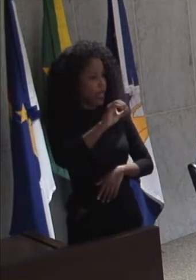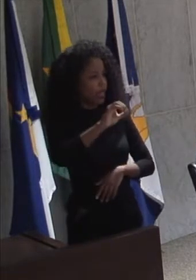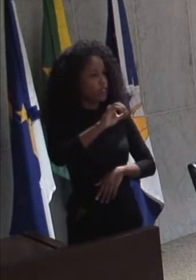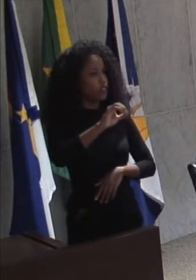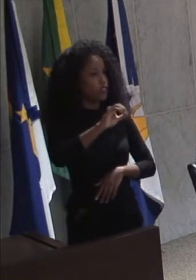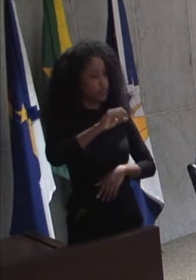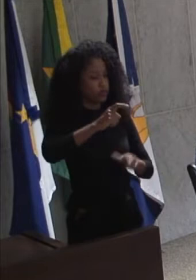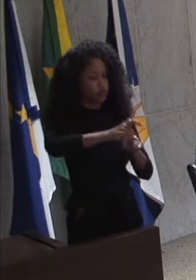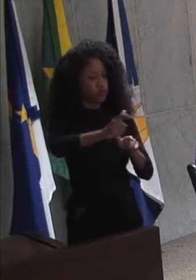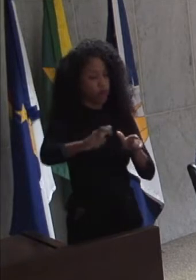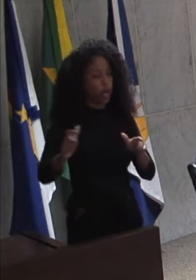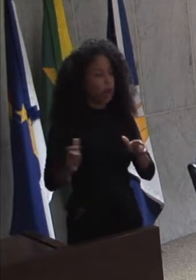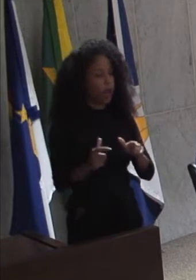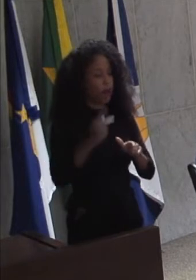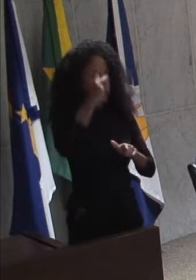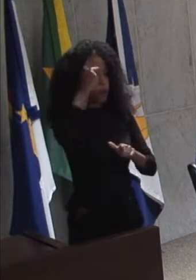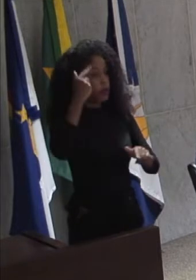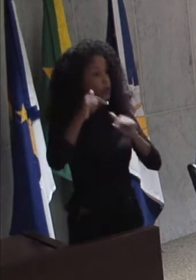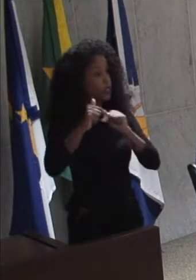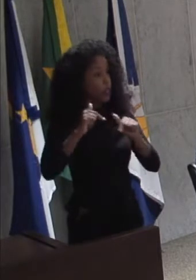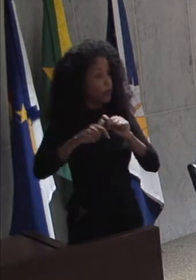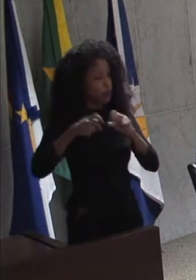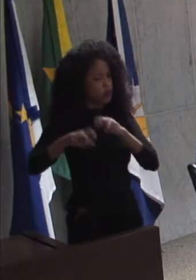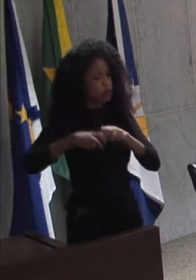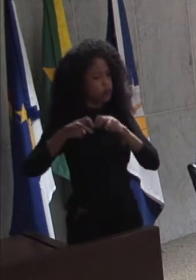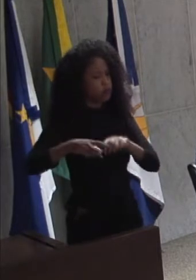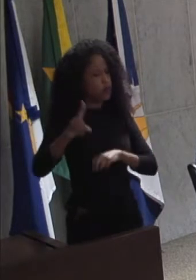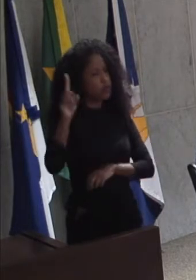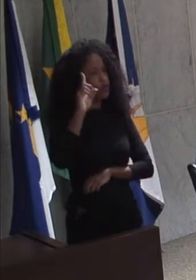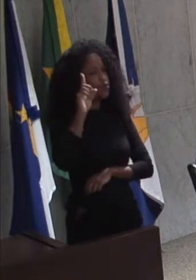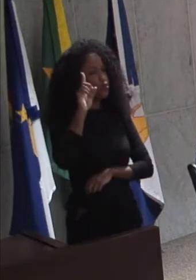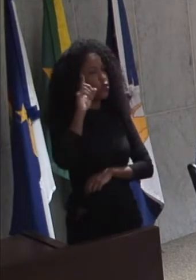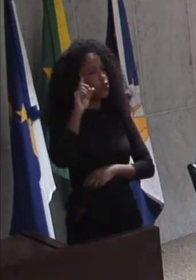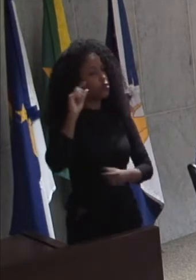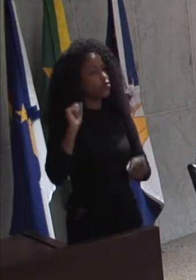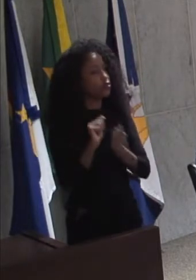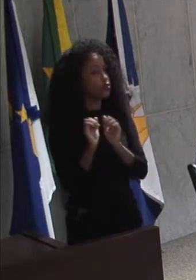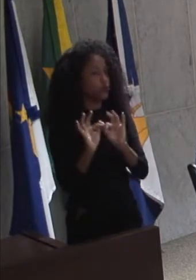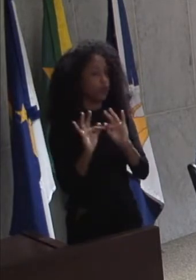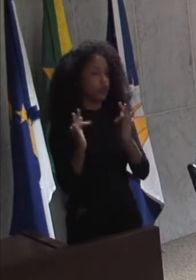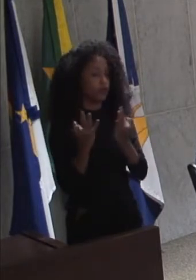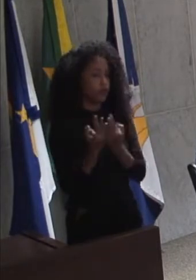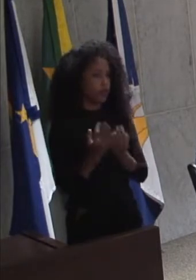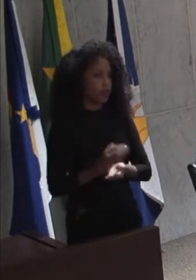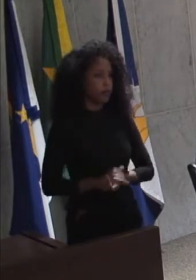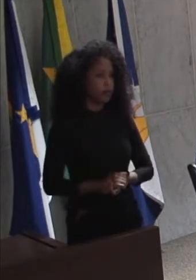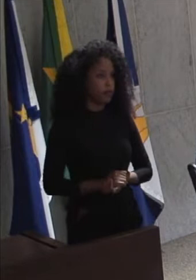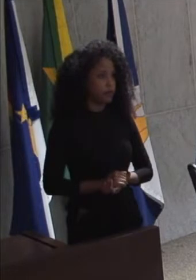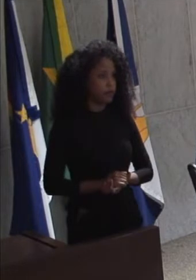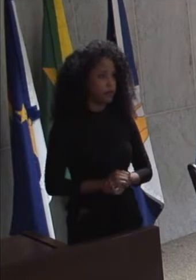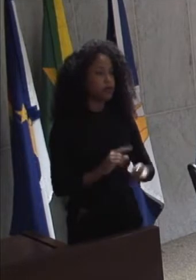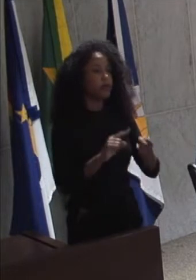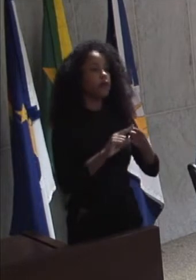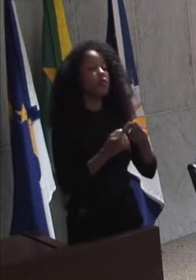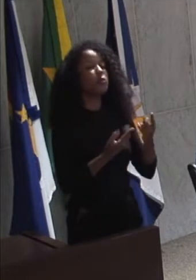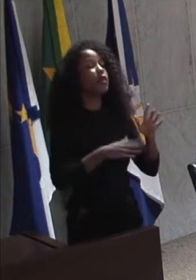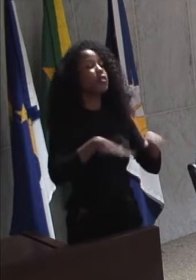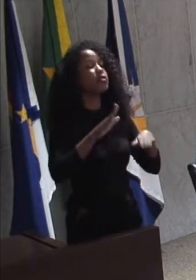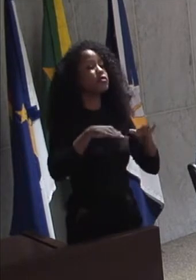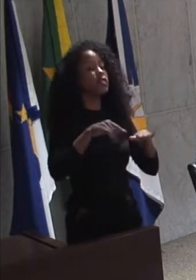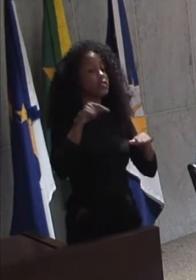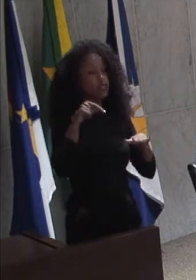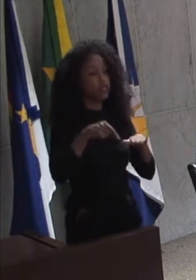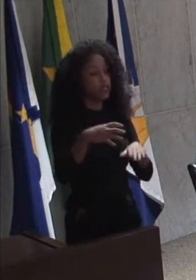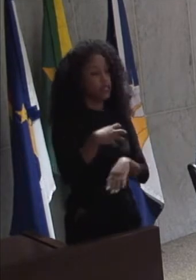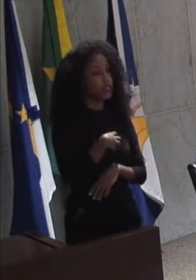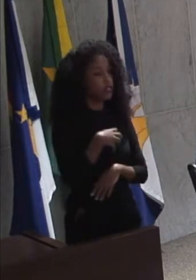o trabalhador trabalha todos os dias junto com a sua família. Mas muitas vezes esse